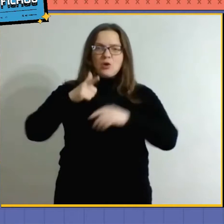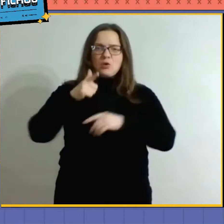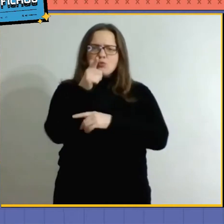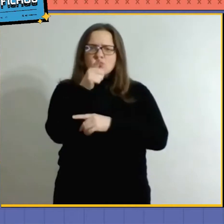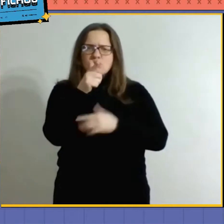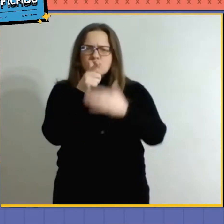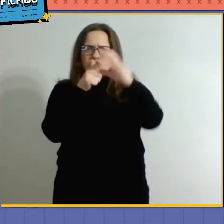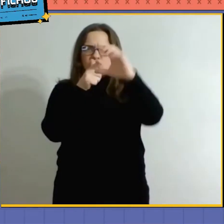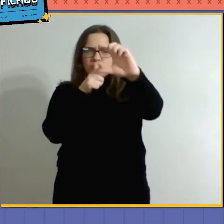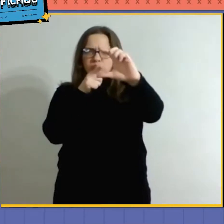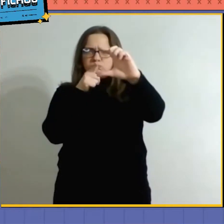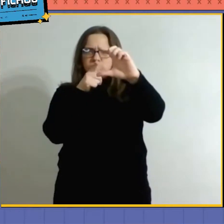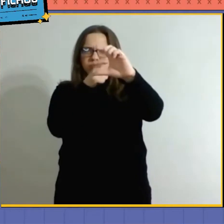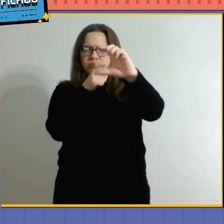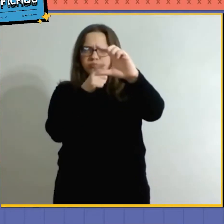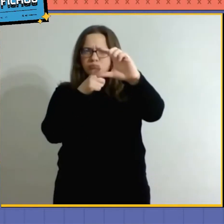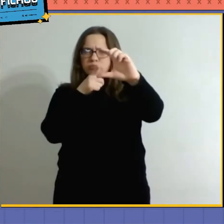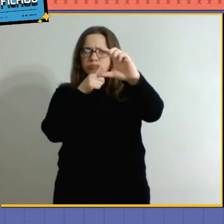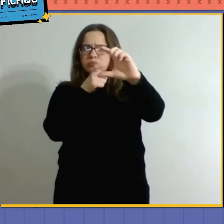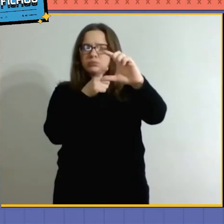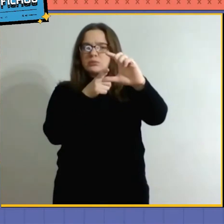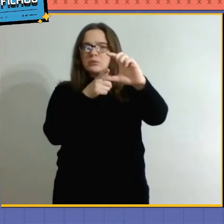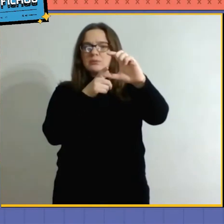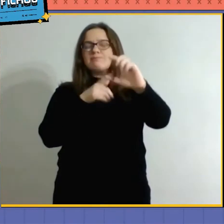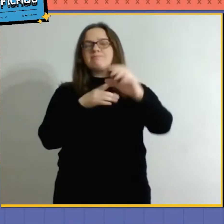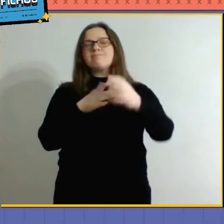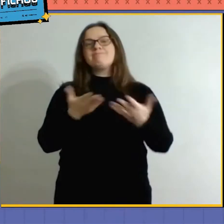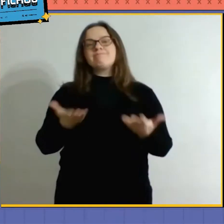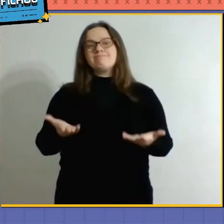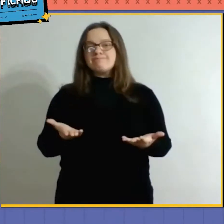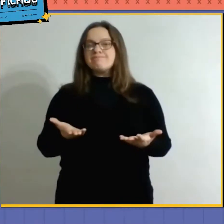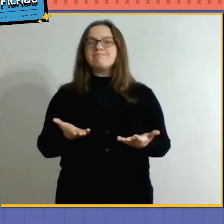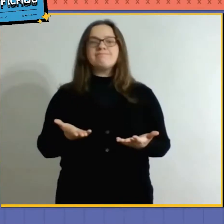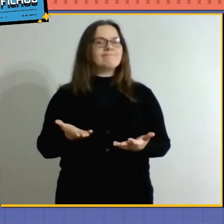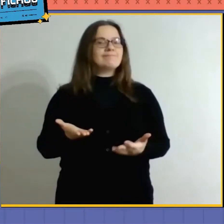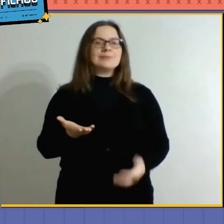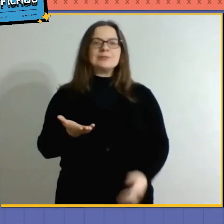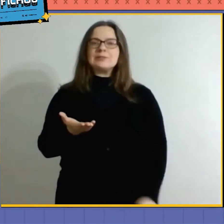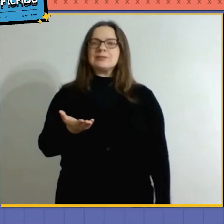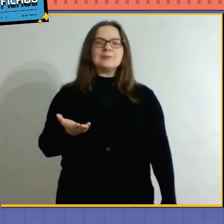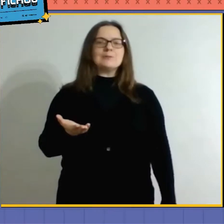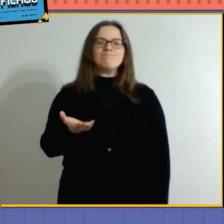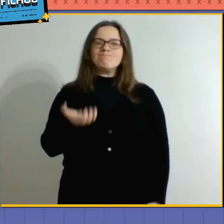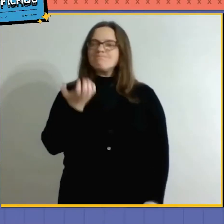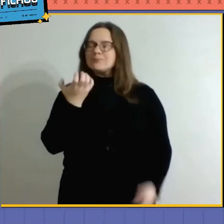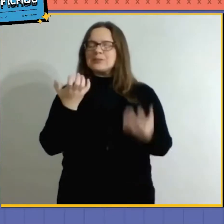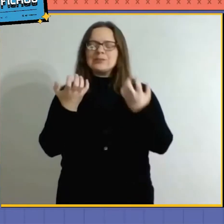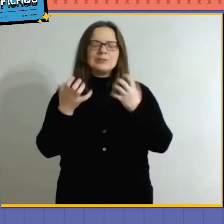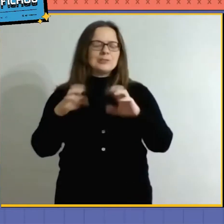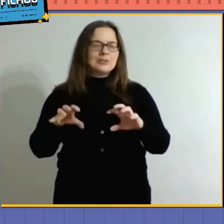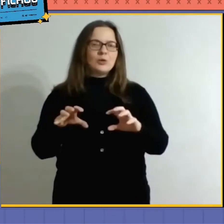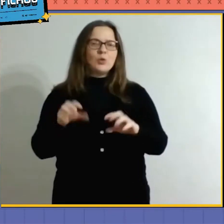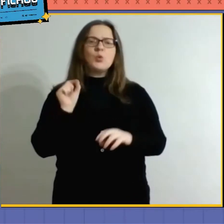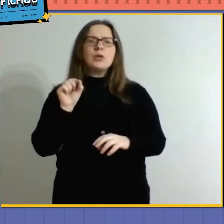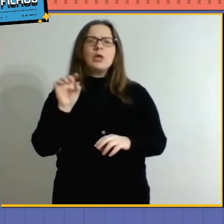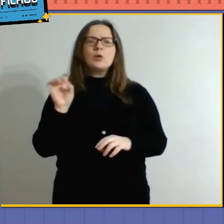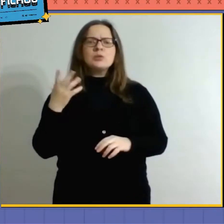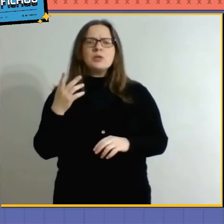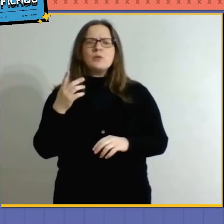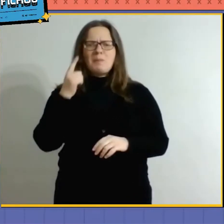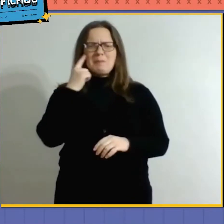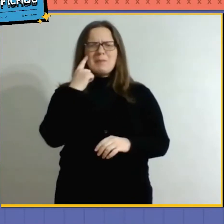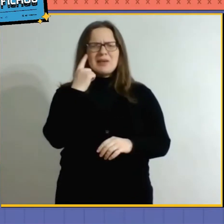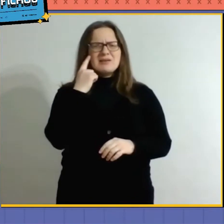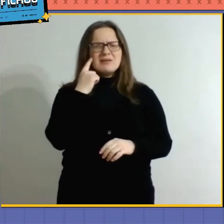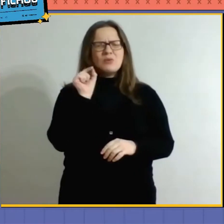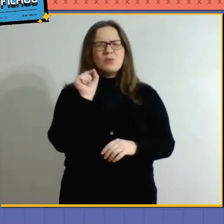ao alvo ele ele recusava-se fazer isso vocês podem imaginar o que aconteceu com ele Imagina os